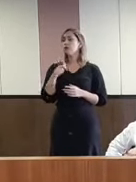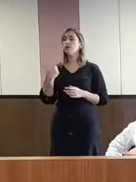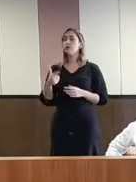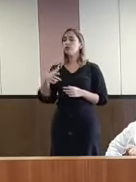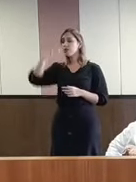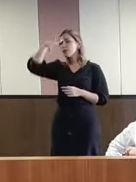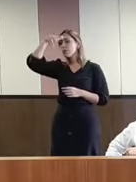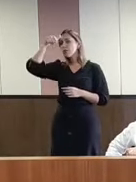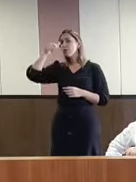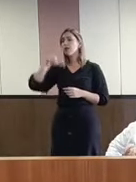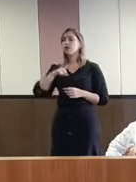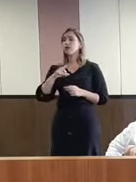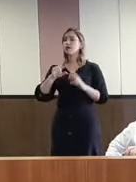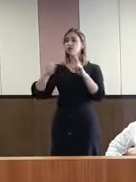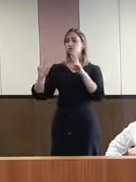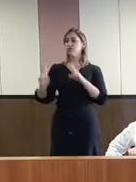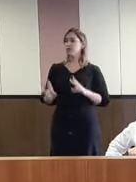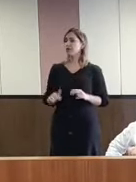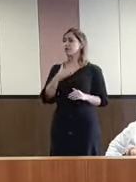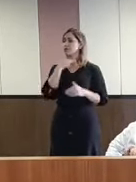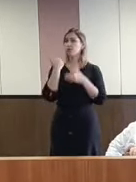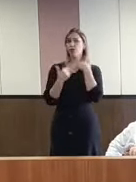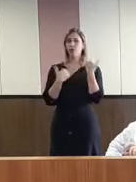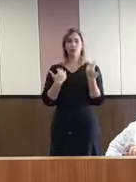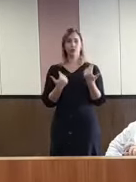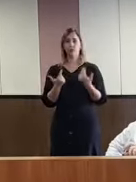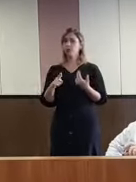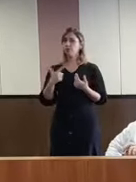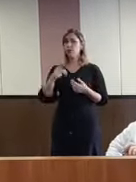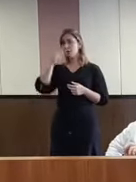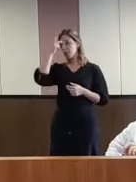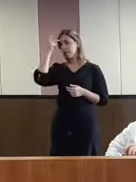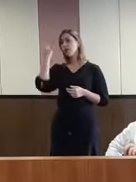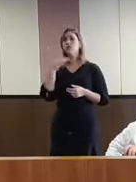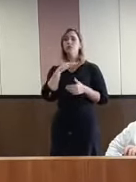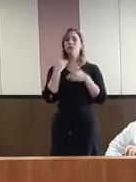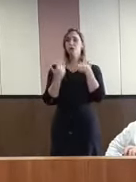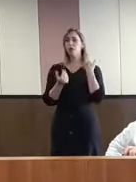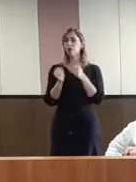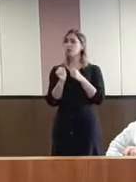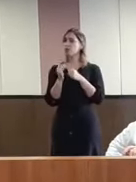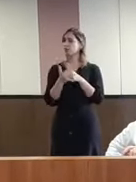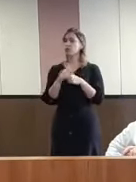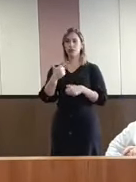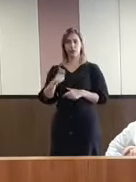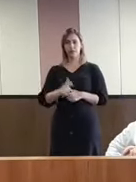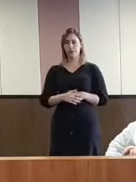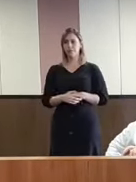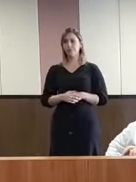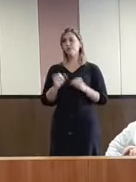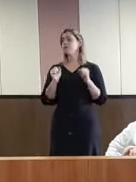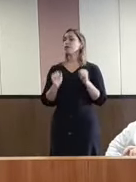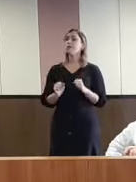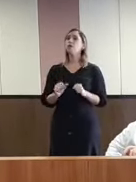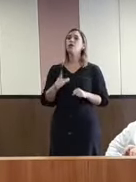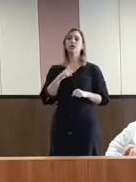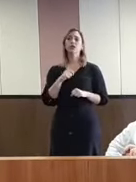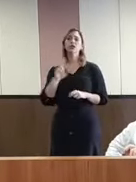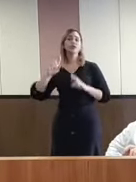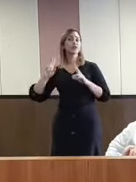estado de Mato Grosso divergência em capto de óbito. Não tem ninguém que morreu até o presente momento por força do coronavírus. Pode existir uma